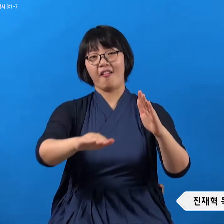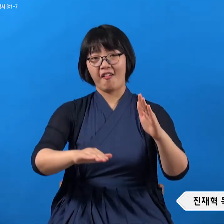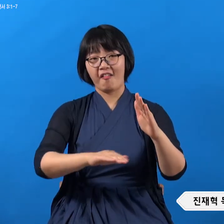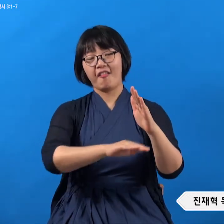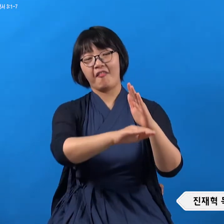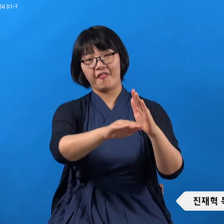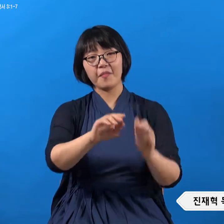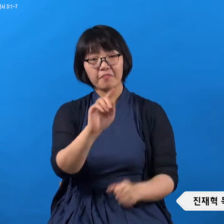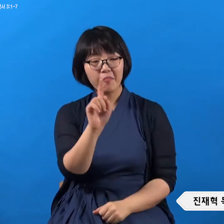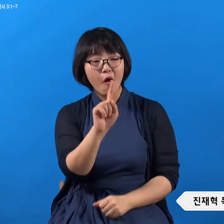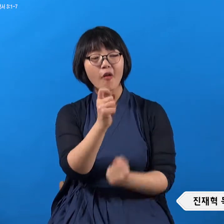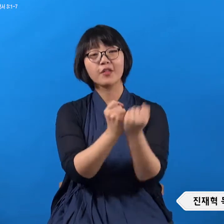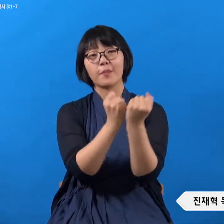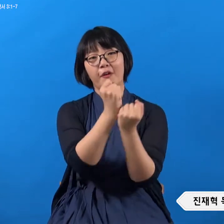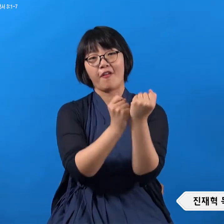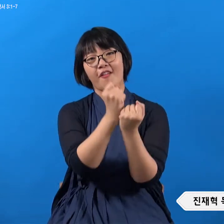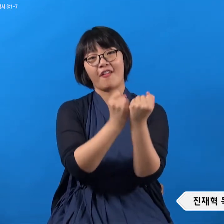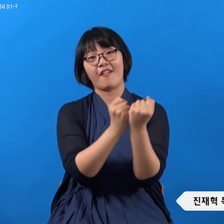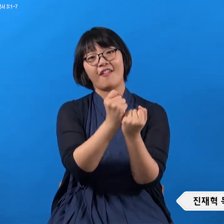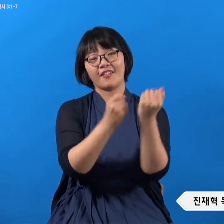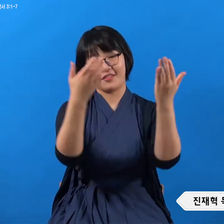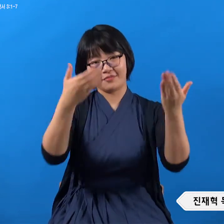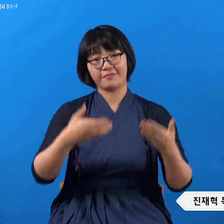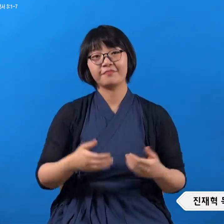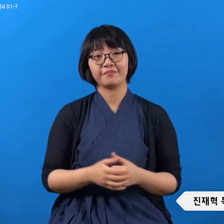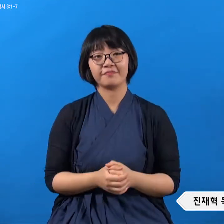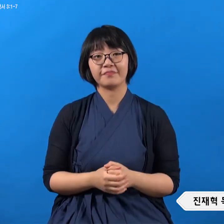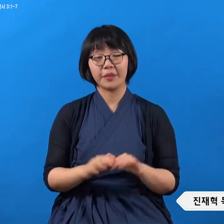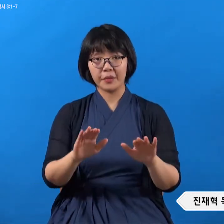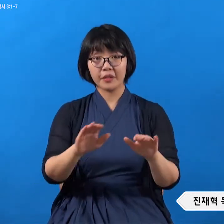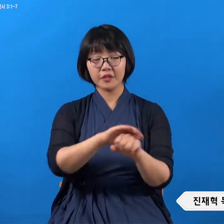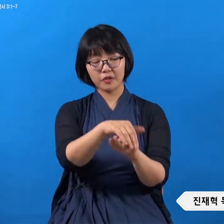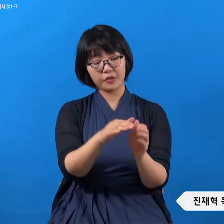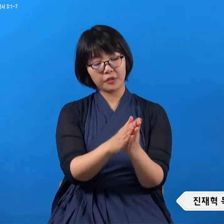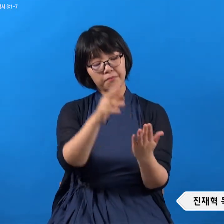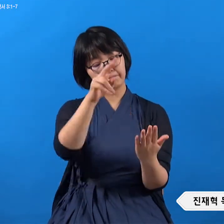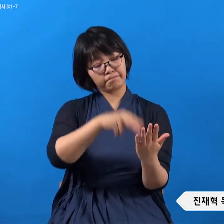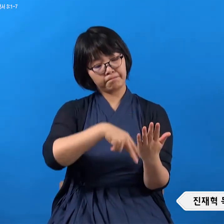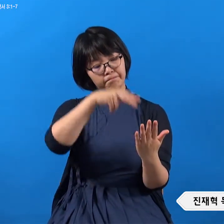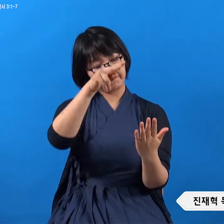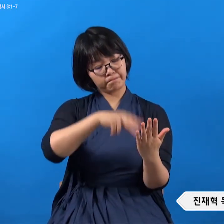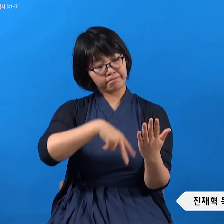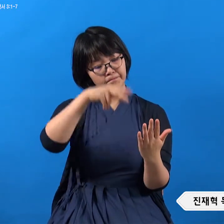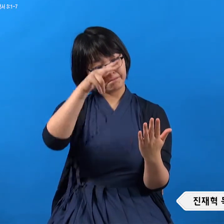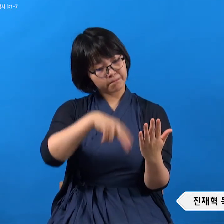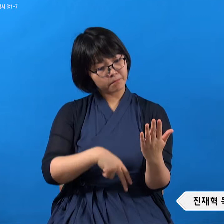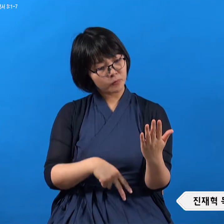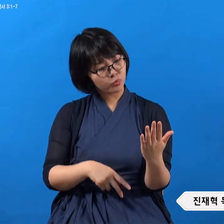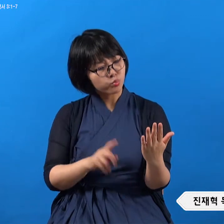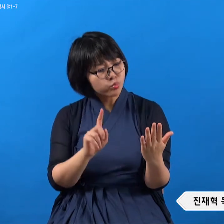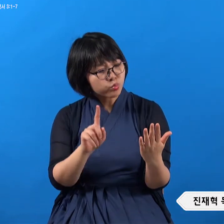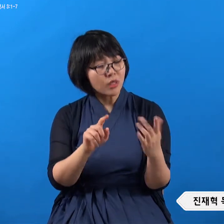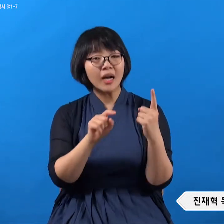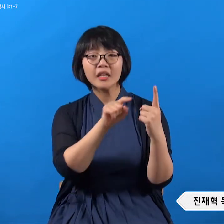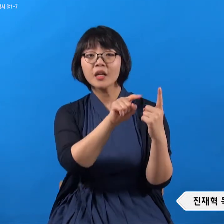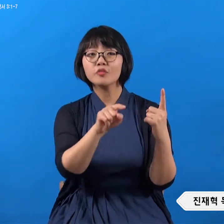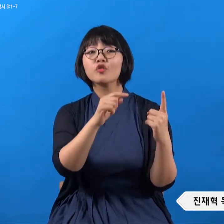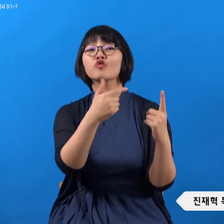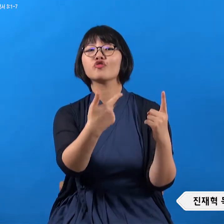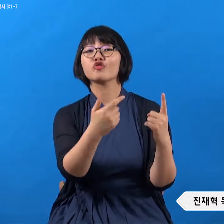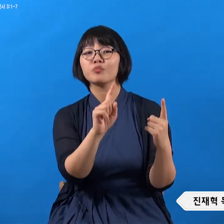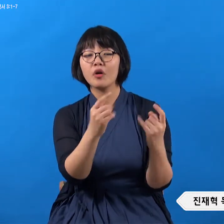가정의 모습을 성경은 설명합니다. 가만히 말씀을 보면 아내들에 관한 이야기는